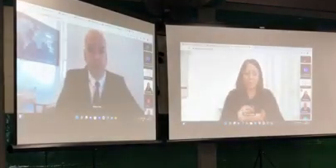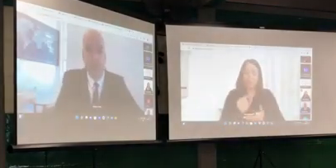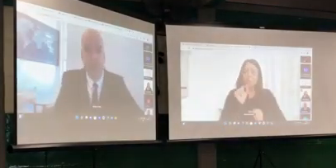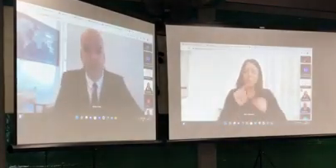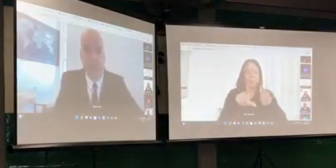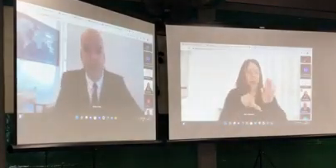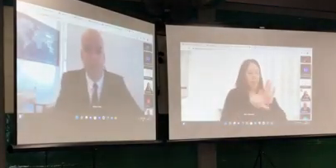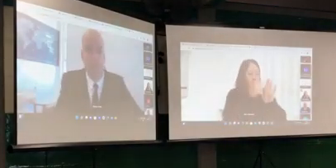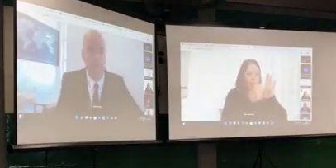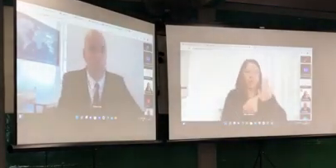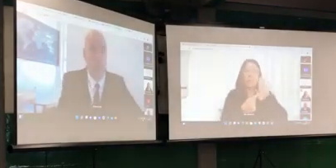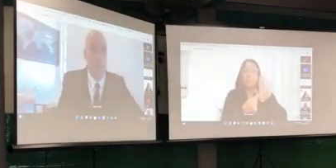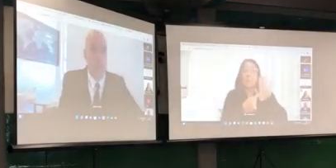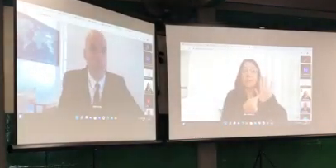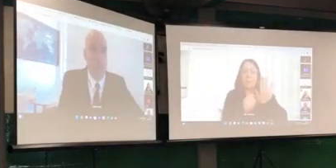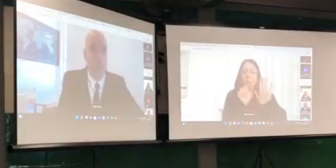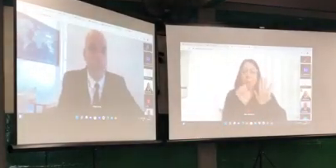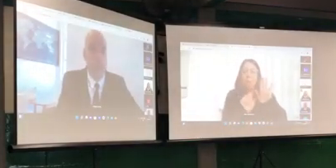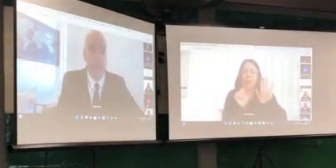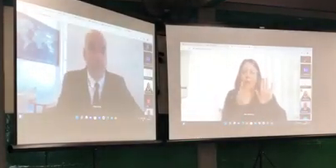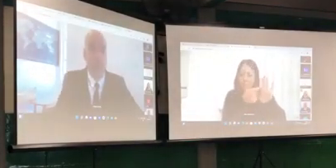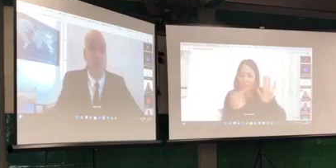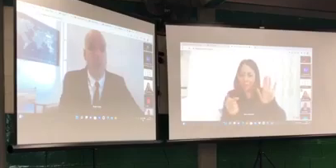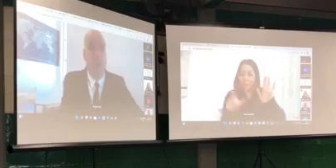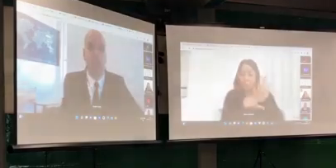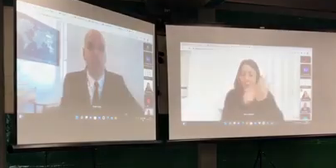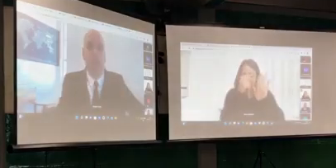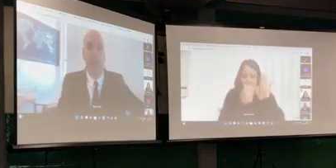eu quero trazer mais um pouquinho, né, de leis para que vocês entendam,